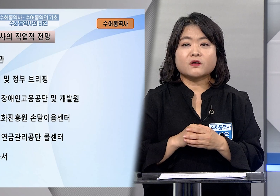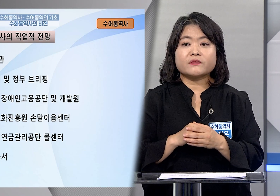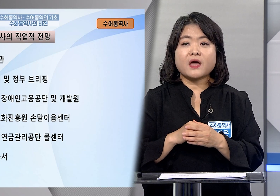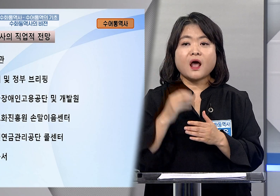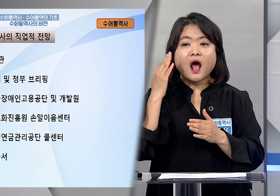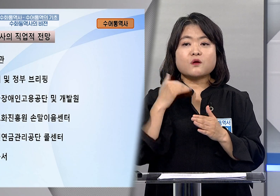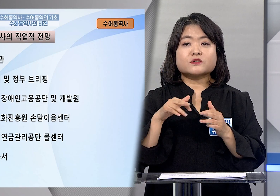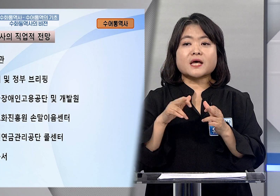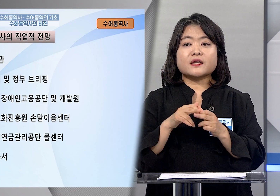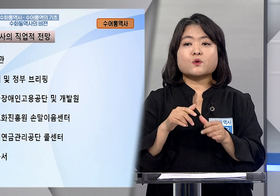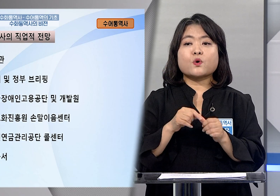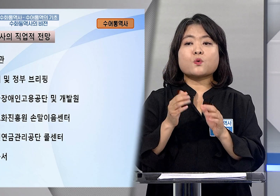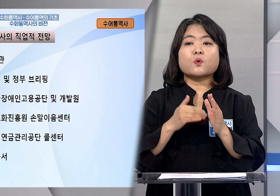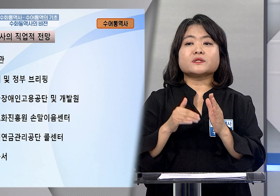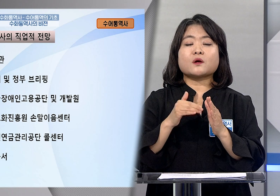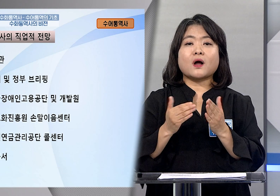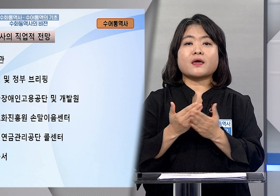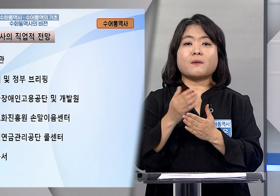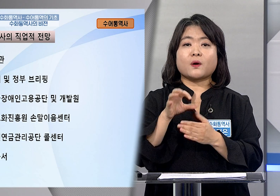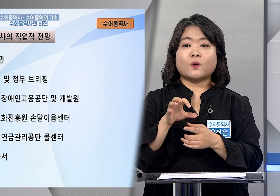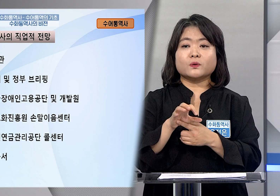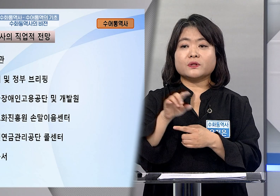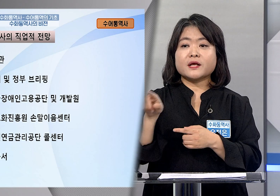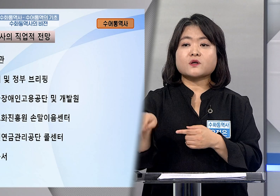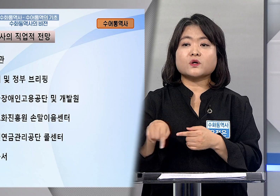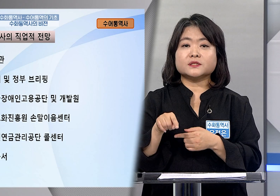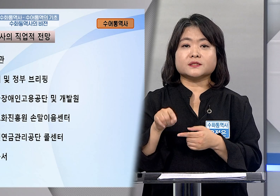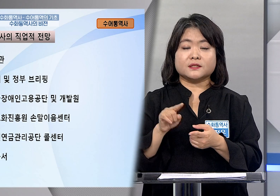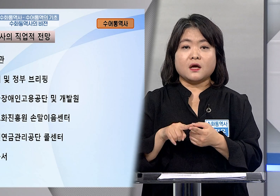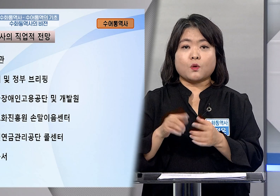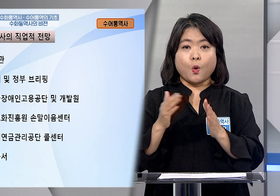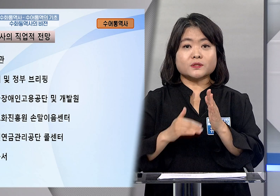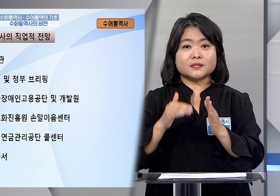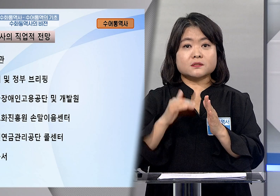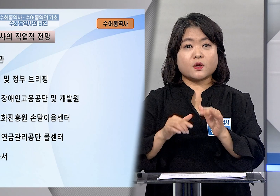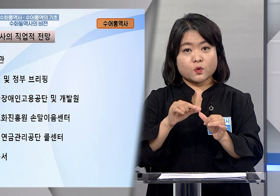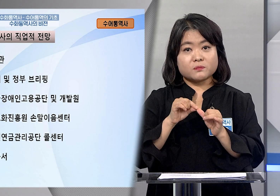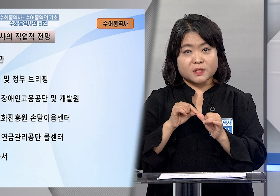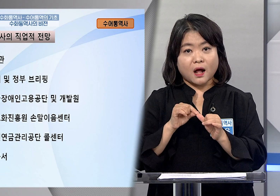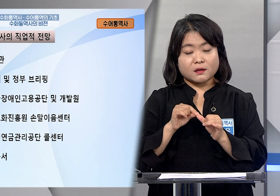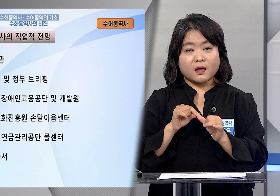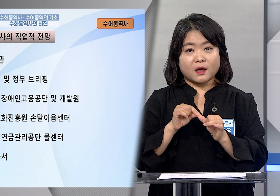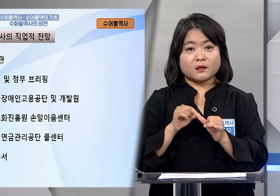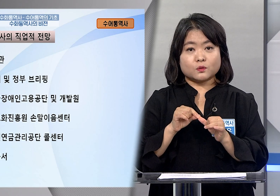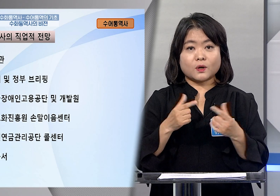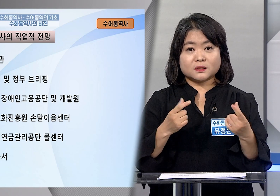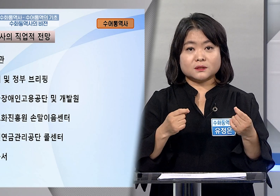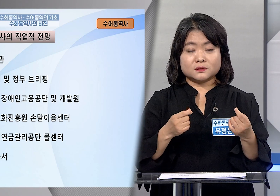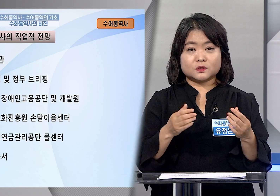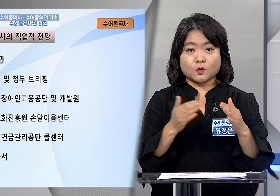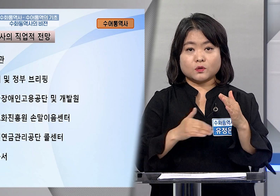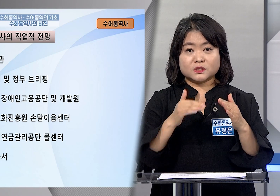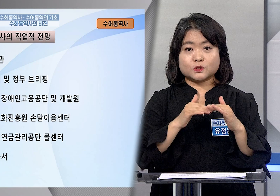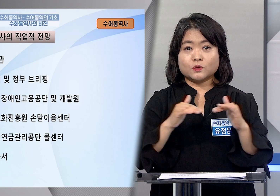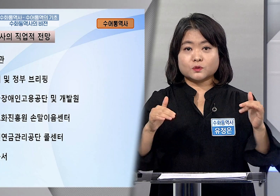그런데 한국장애인고용공단과 개발원에서는 공식 채용입니다. 예, 똑같은